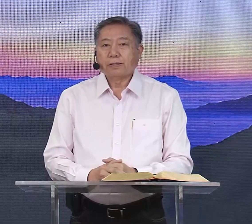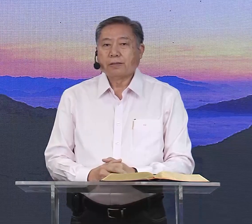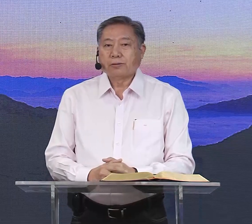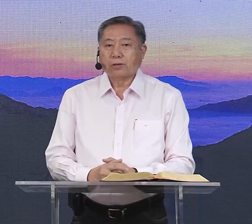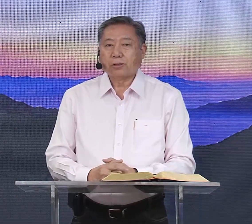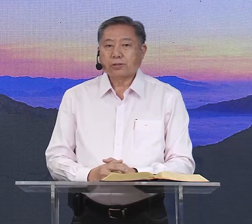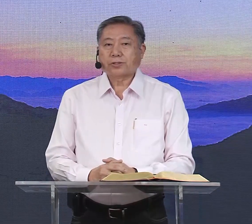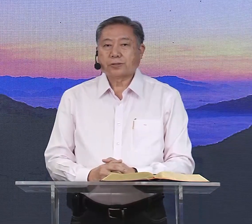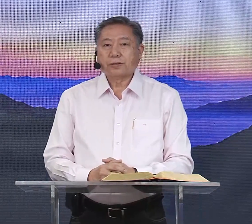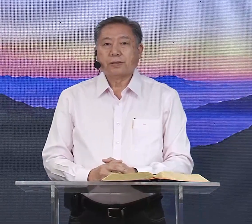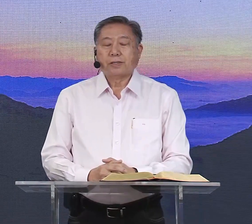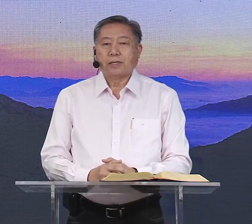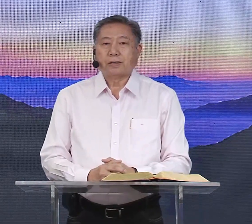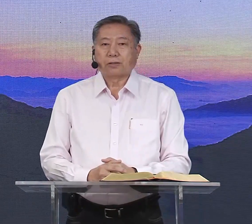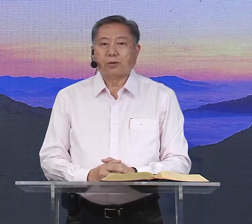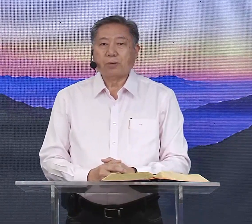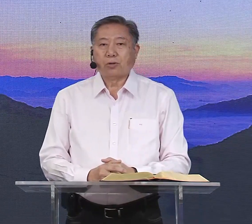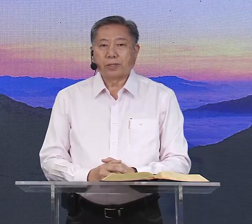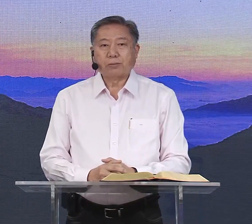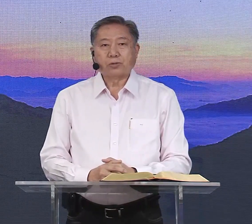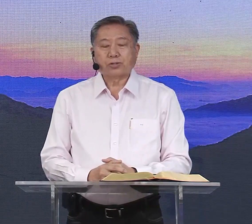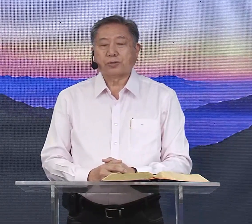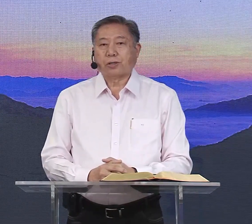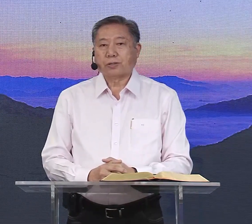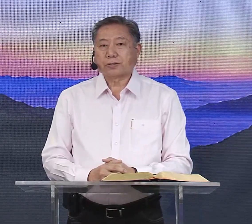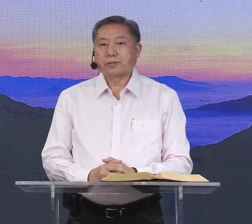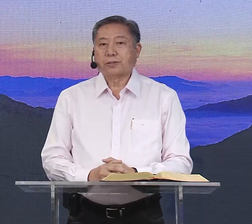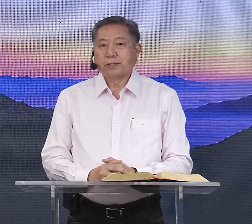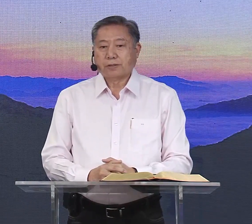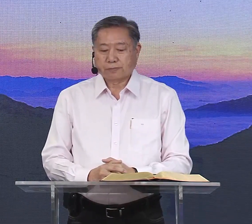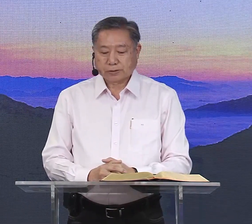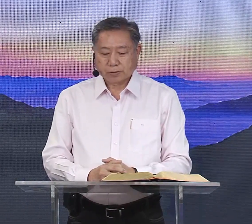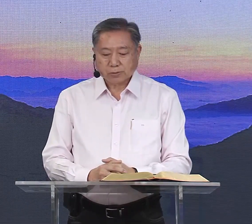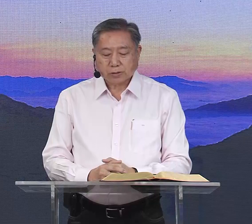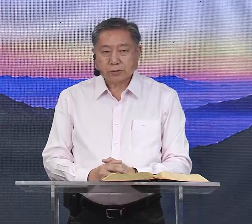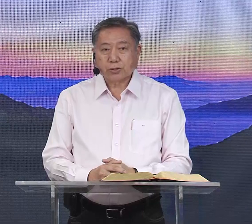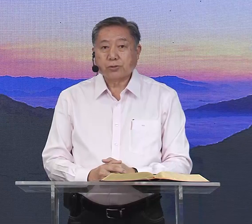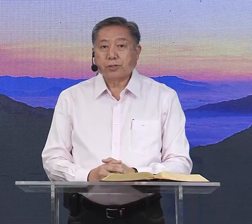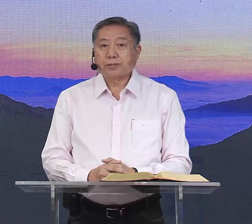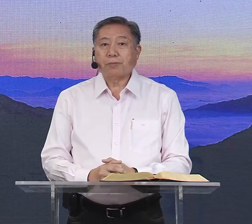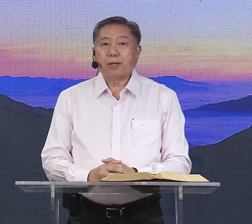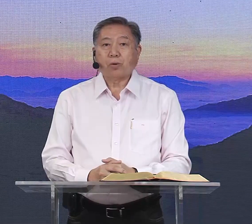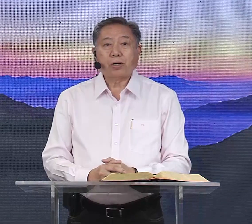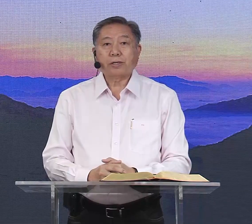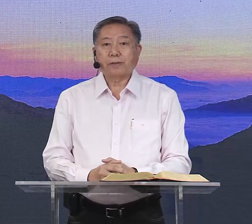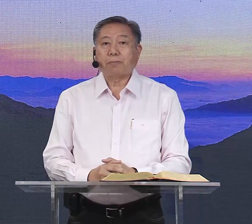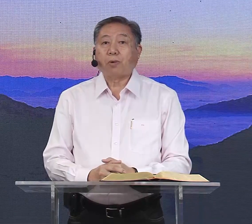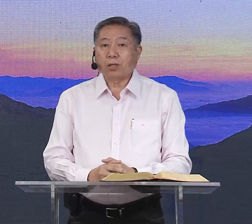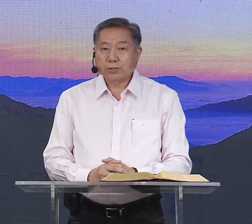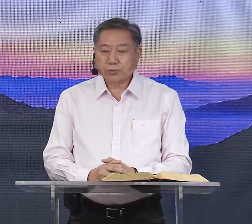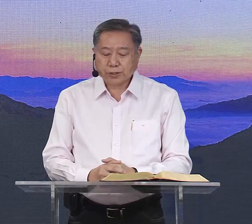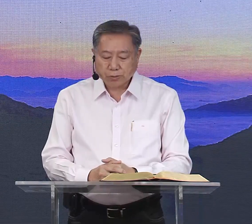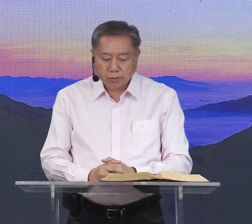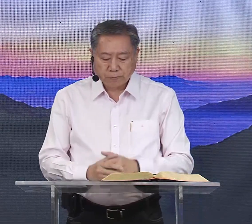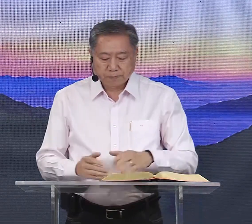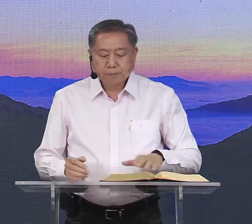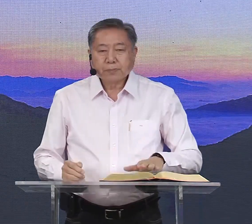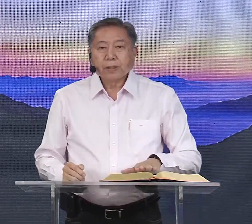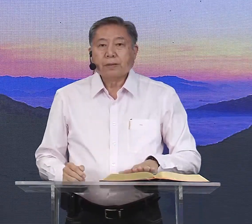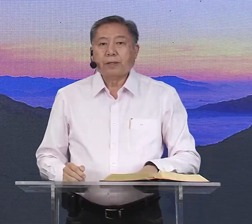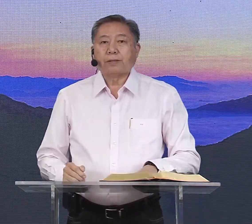que nós comemoramos, nós fazemos nossas reuniões em memória da morte do